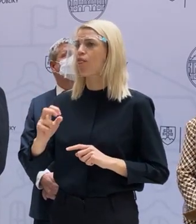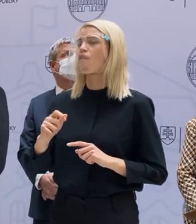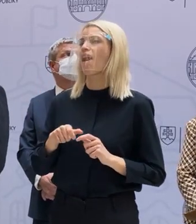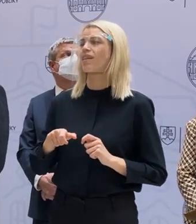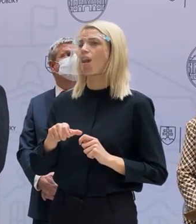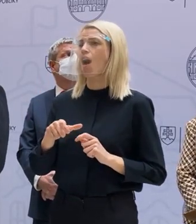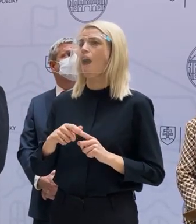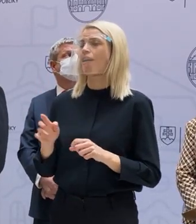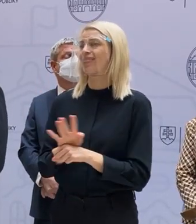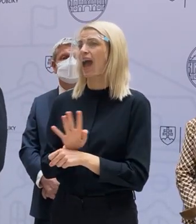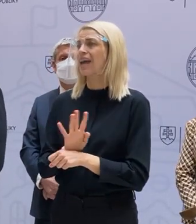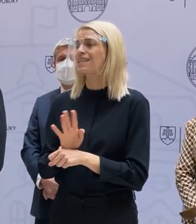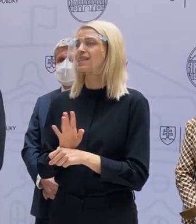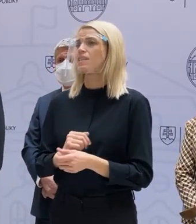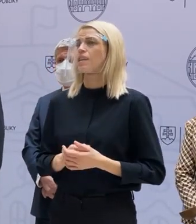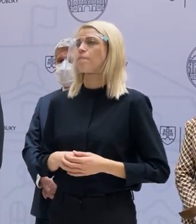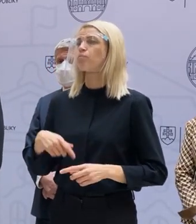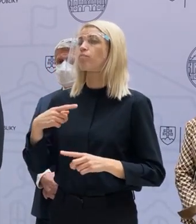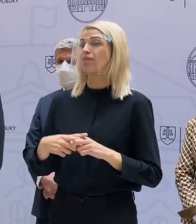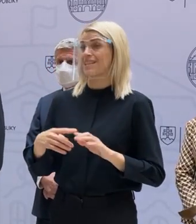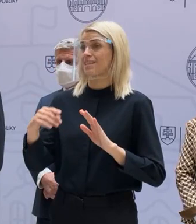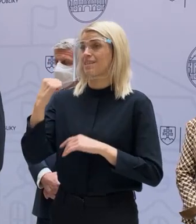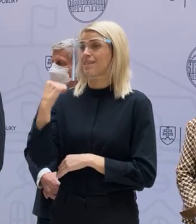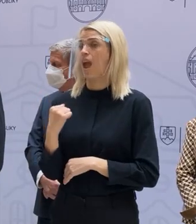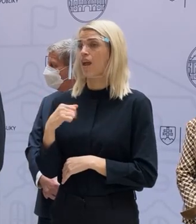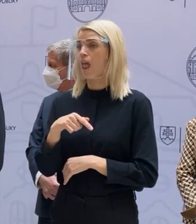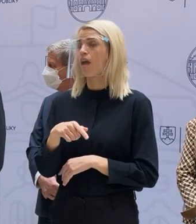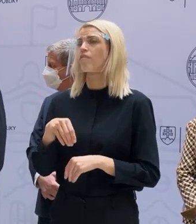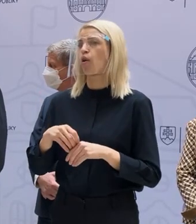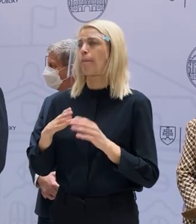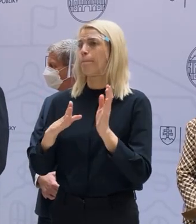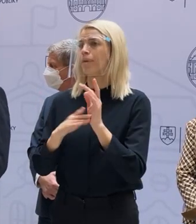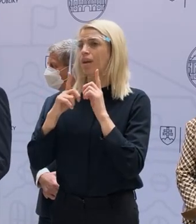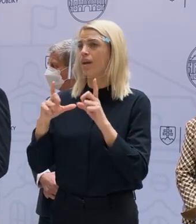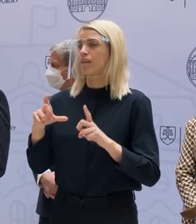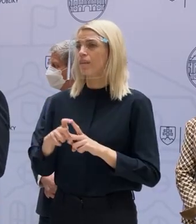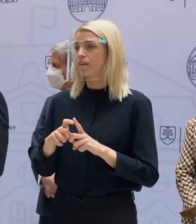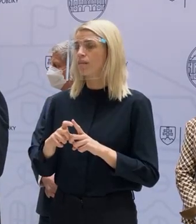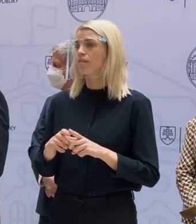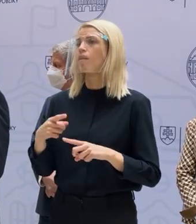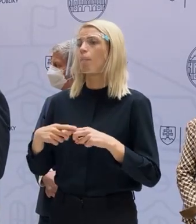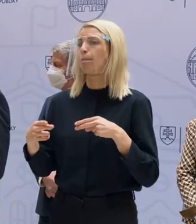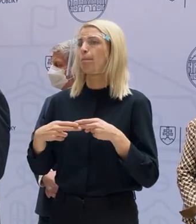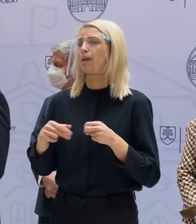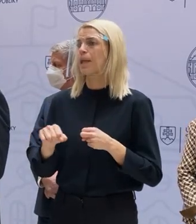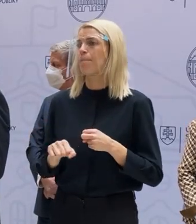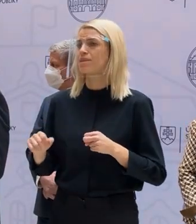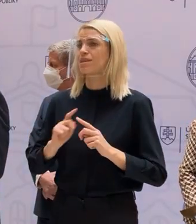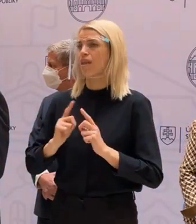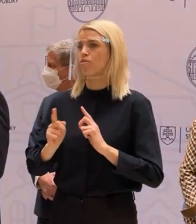taxíky, a v režime základ ostáva naďalej mestská hromadná doprava a prímestská